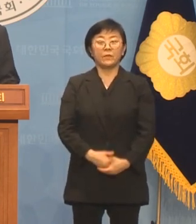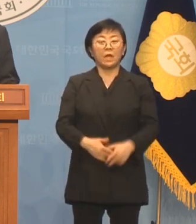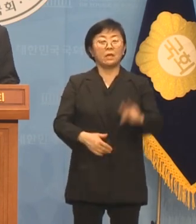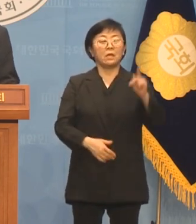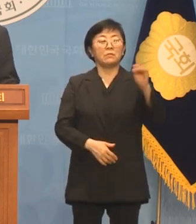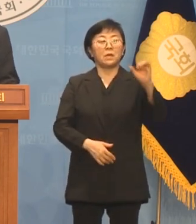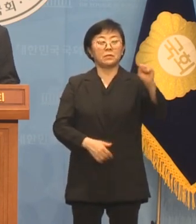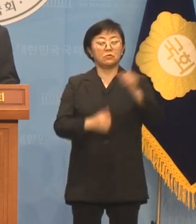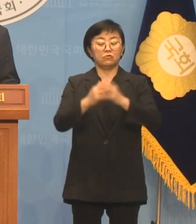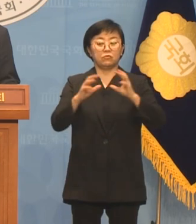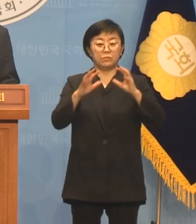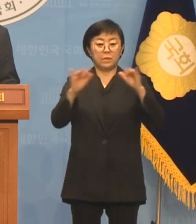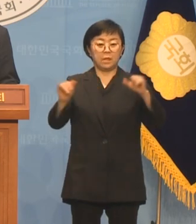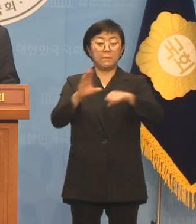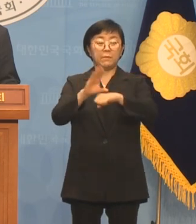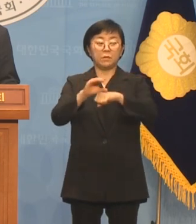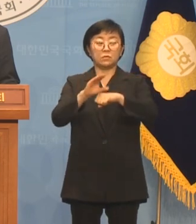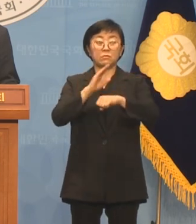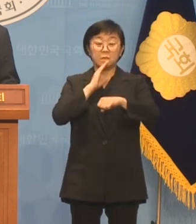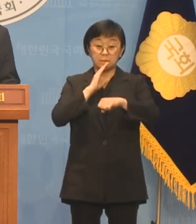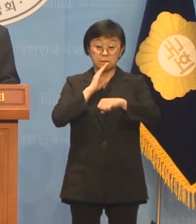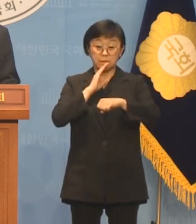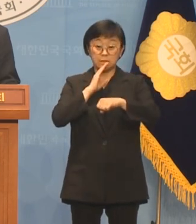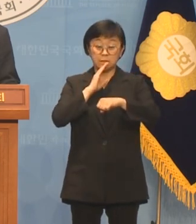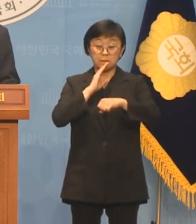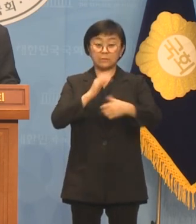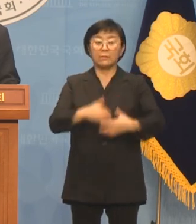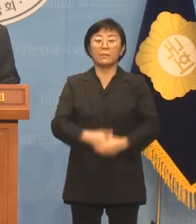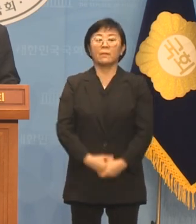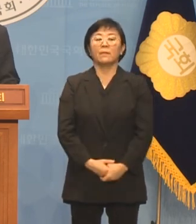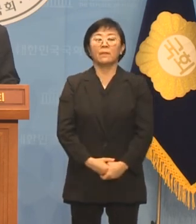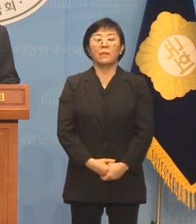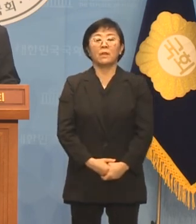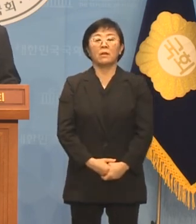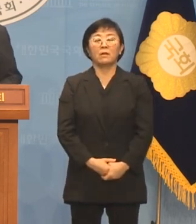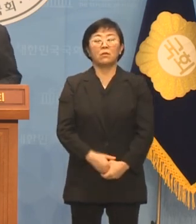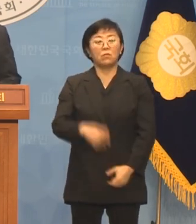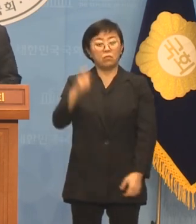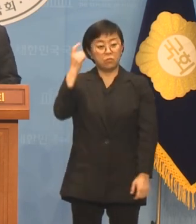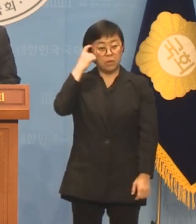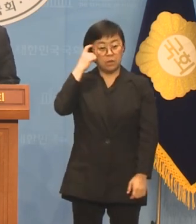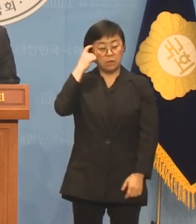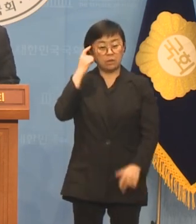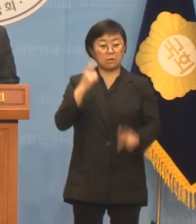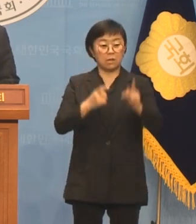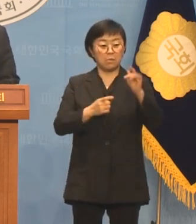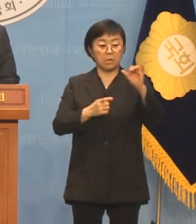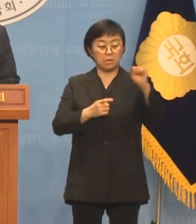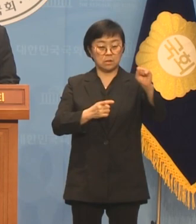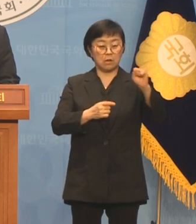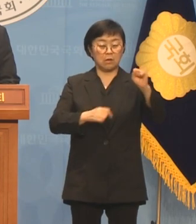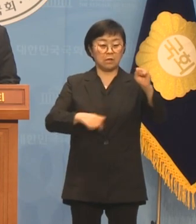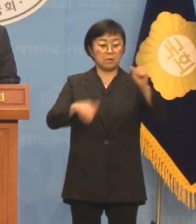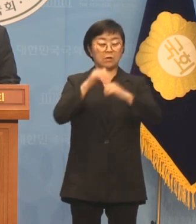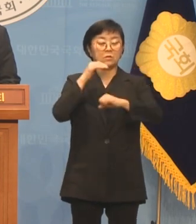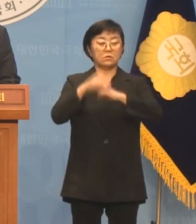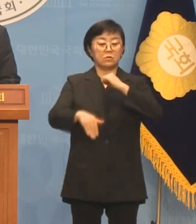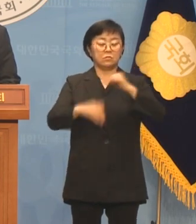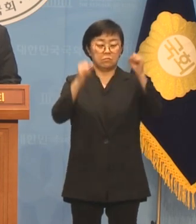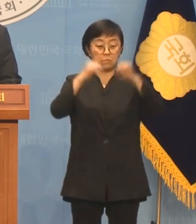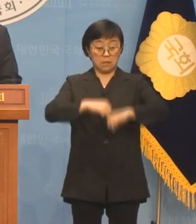KBS는 국민의 방송이 맞습니까? 어쩌다 KBS가 이렇게까지